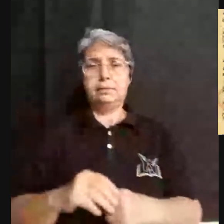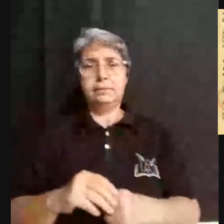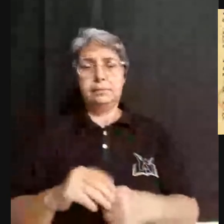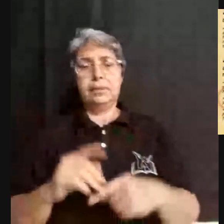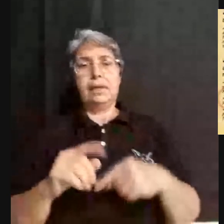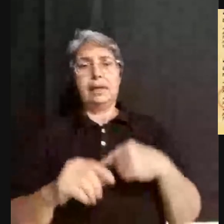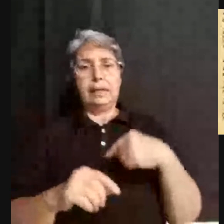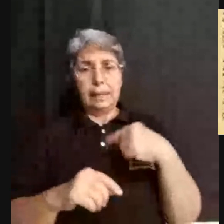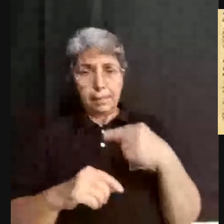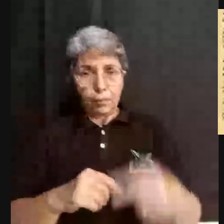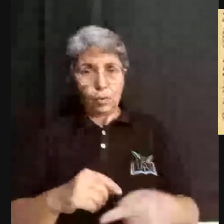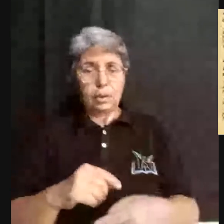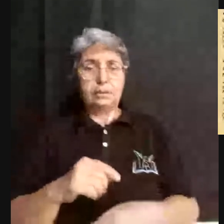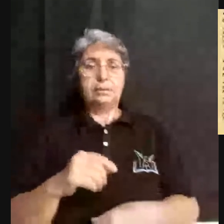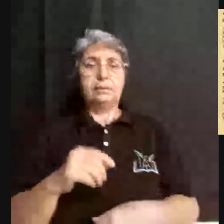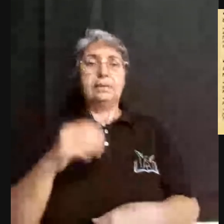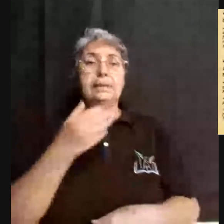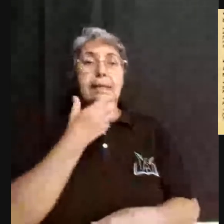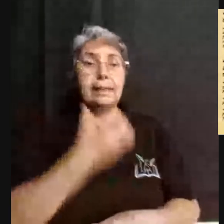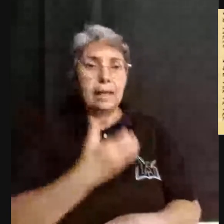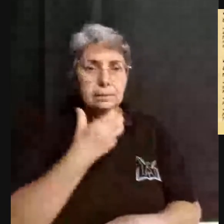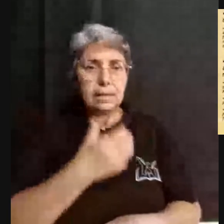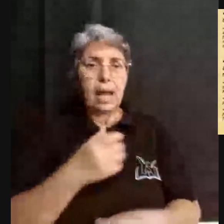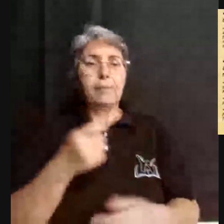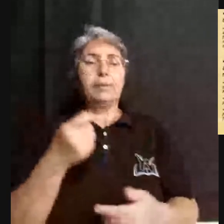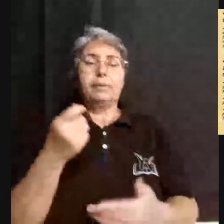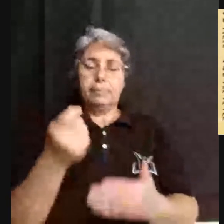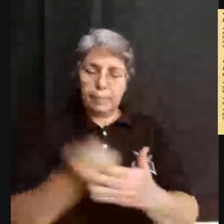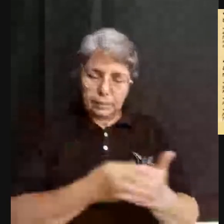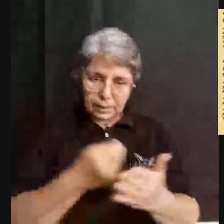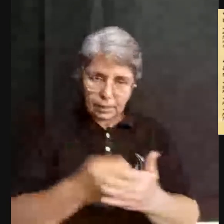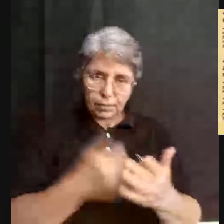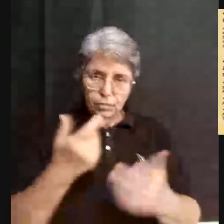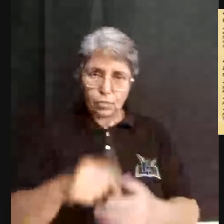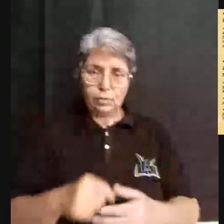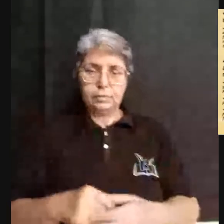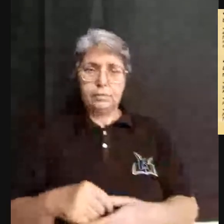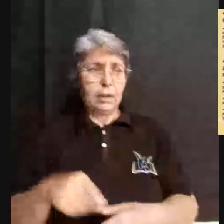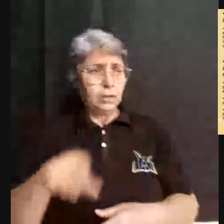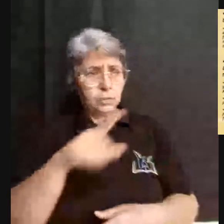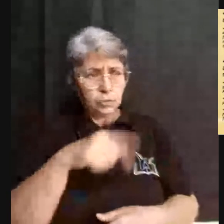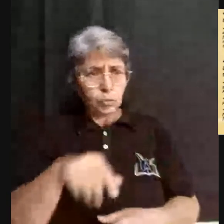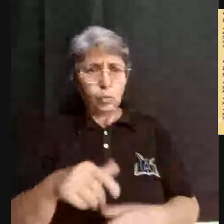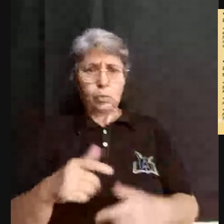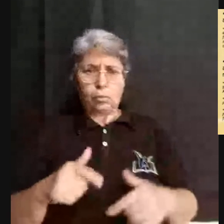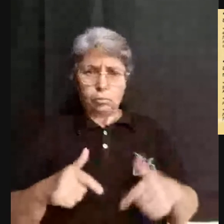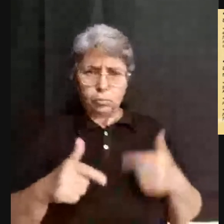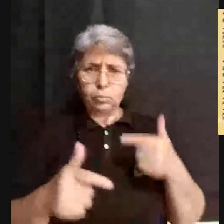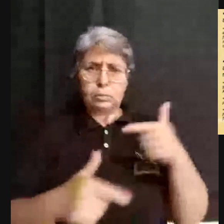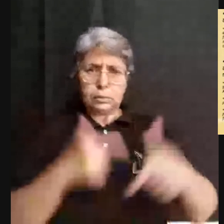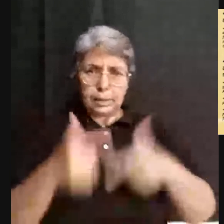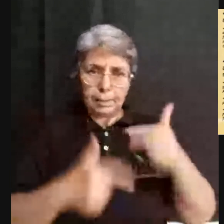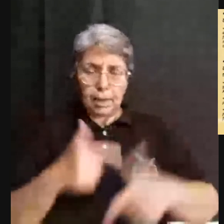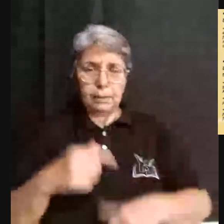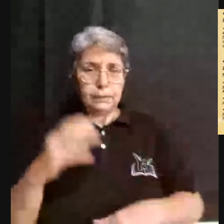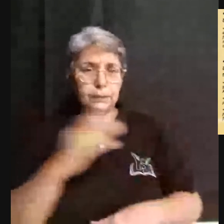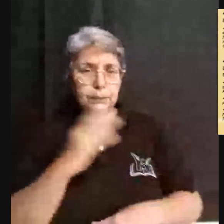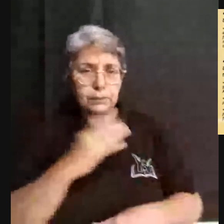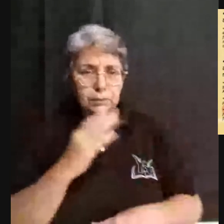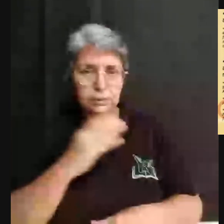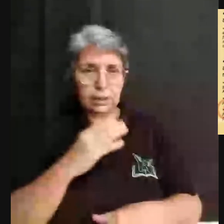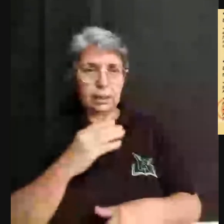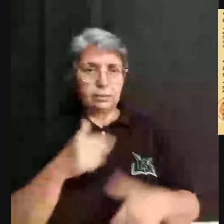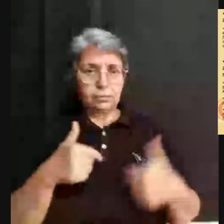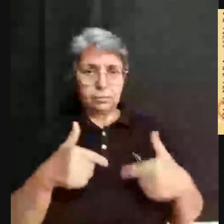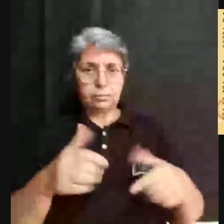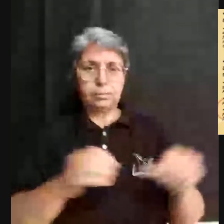situação poderia ter sido mudada se todos tivessem trabalhado mais veloz e rapidamente na causa, não podemos dizer.